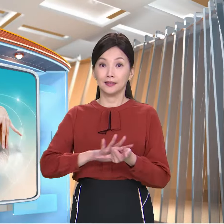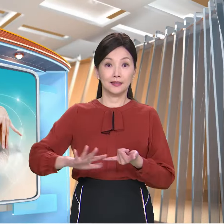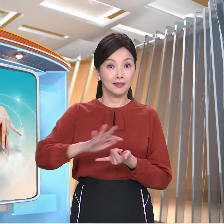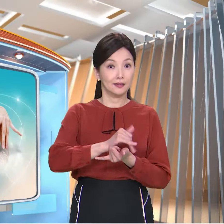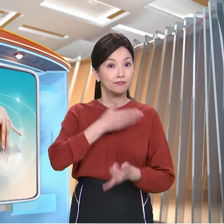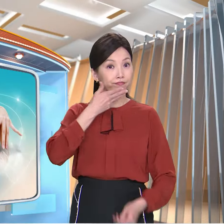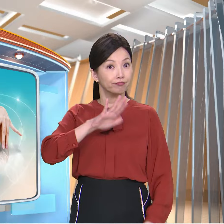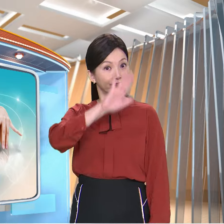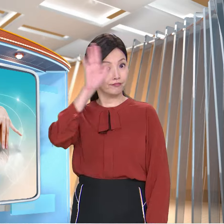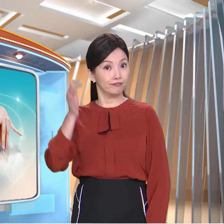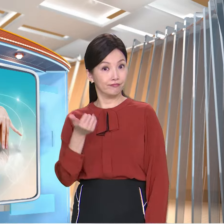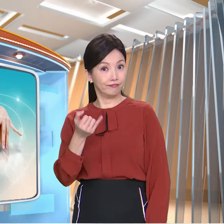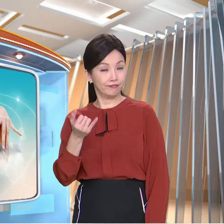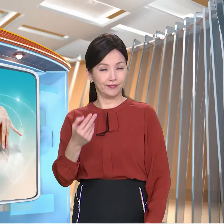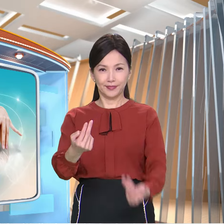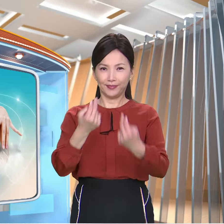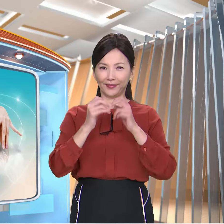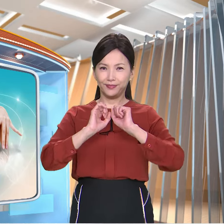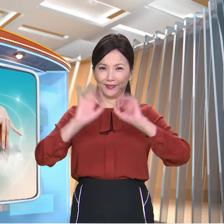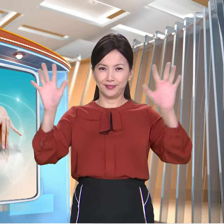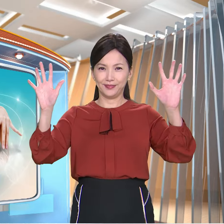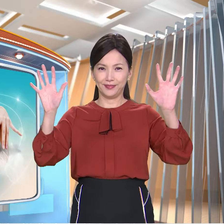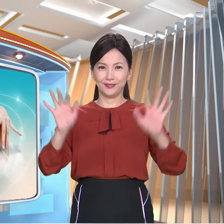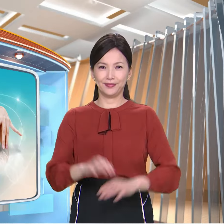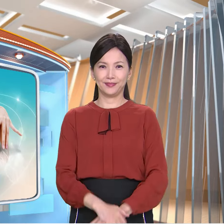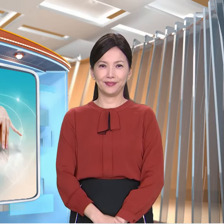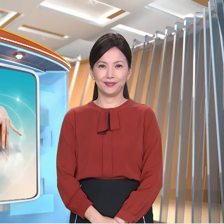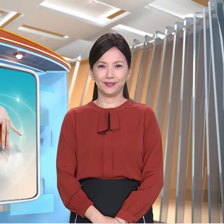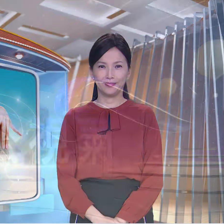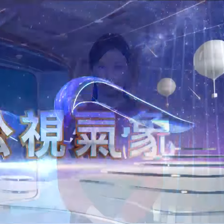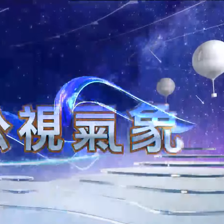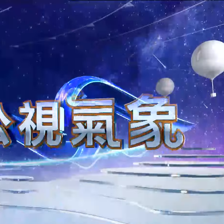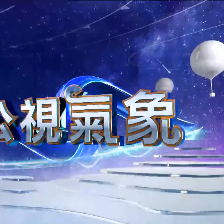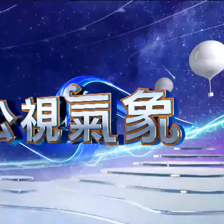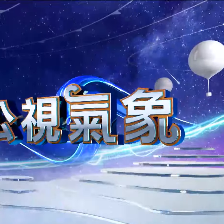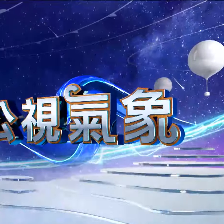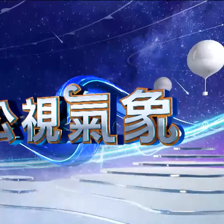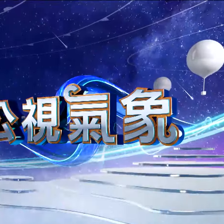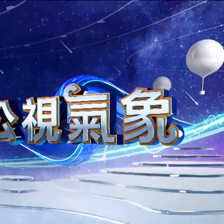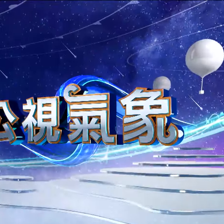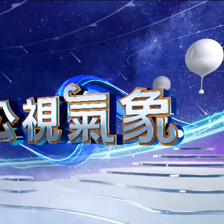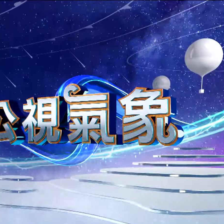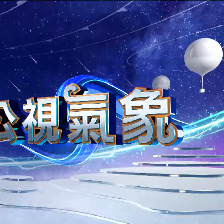关心天气，接着提供您各地的气象资料。